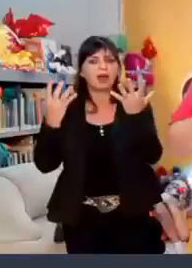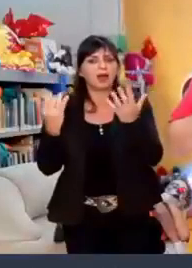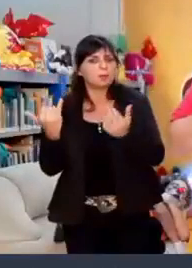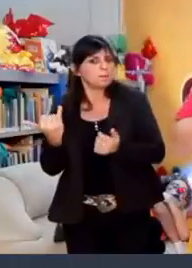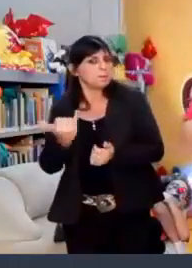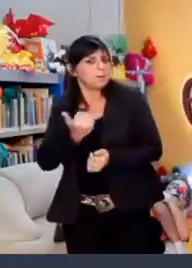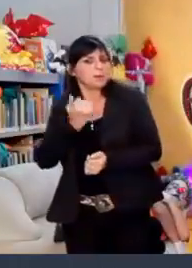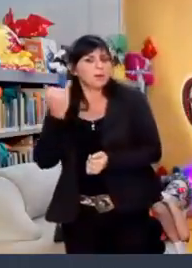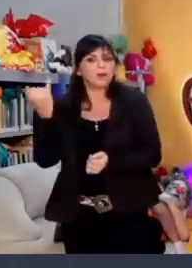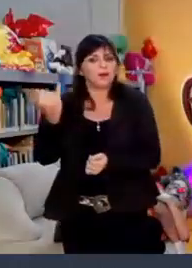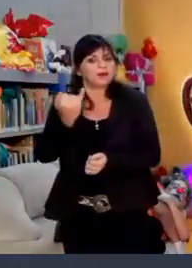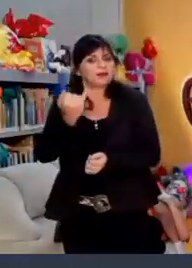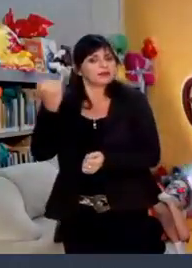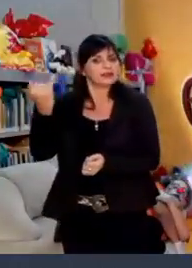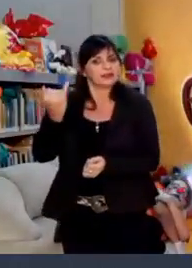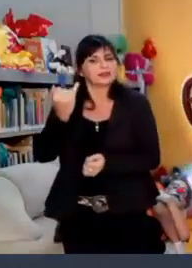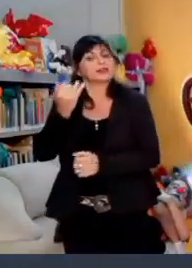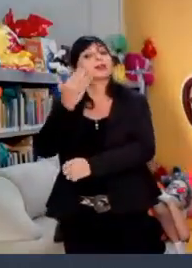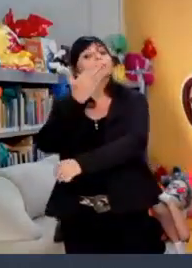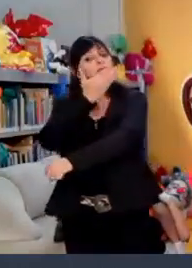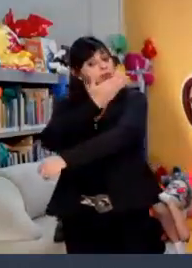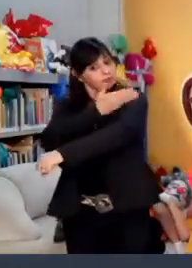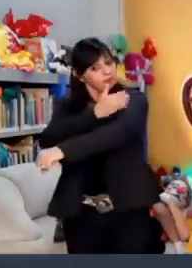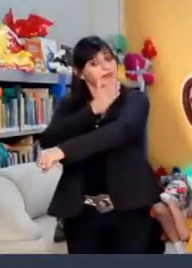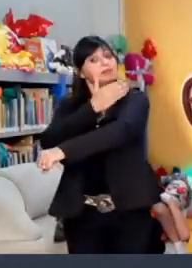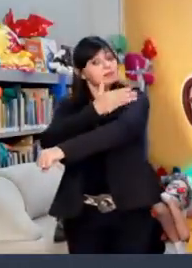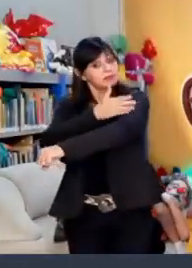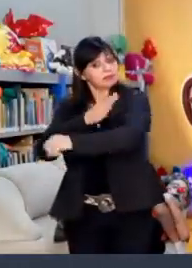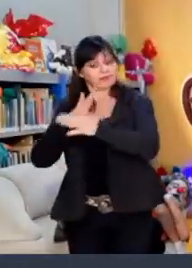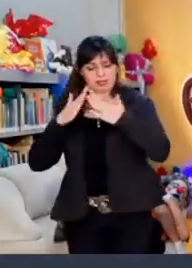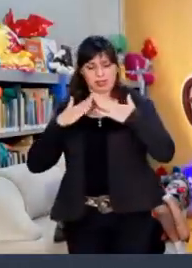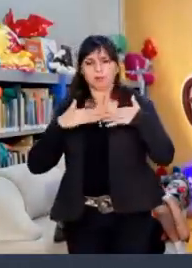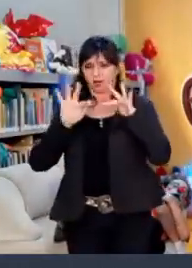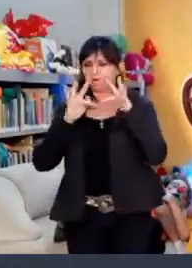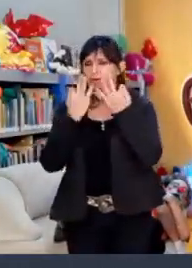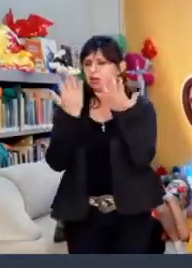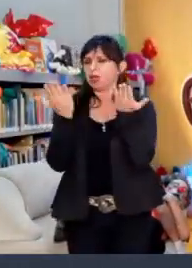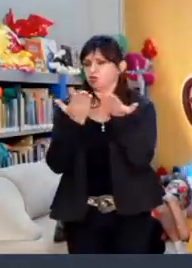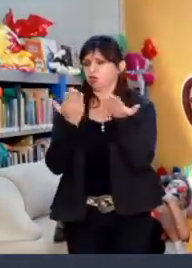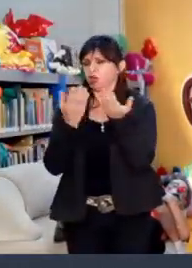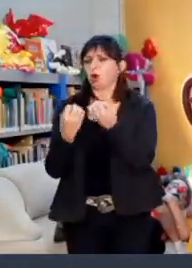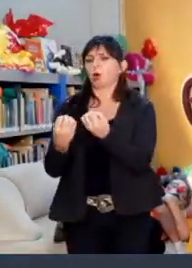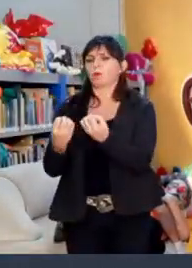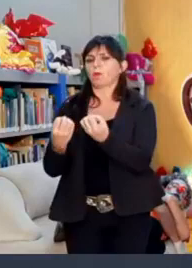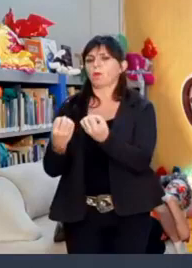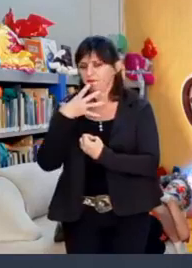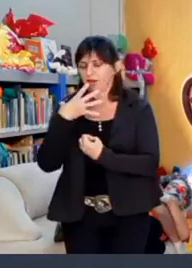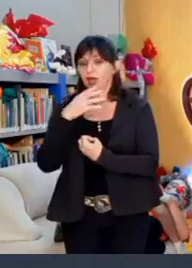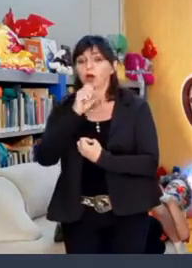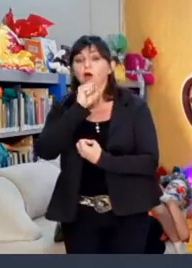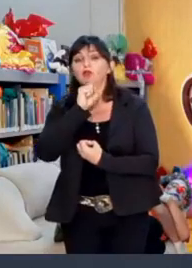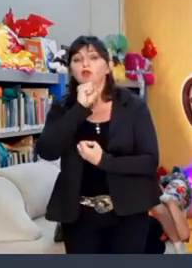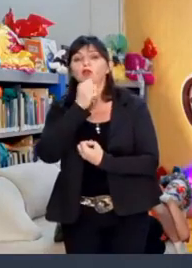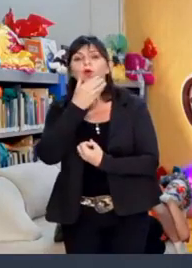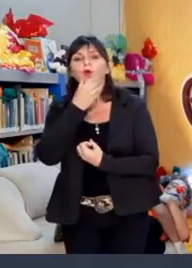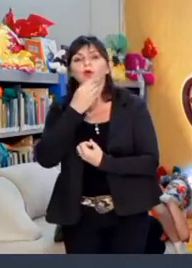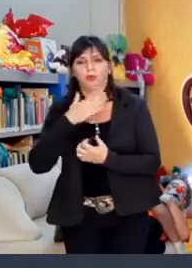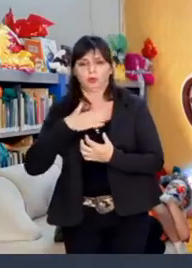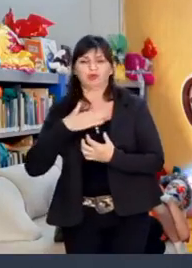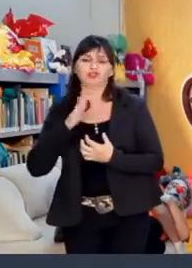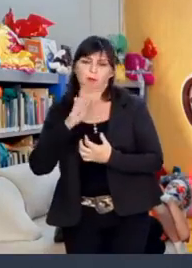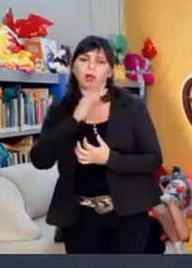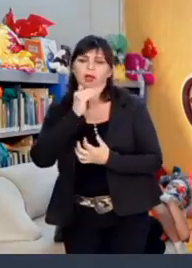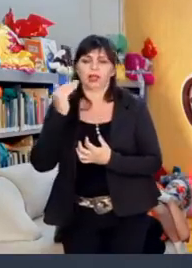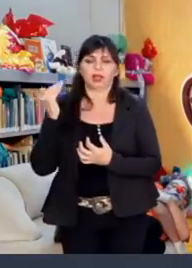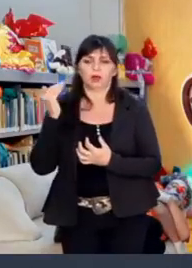Uma tradição que a minha família contava, que o meu falecido nono fazia, era, na